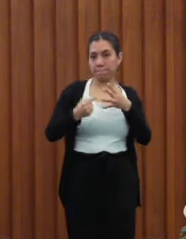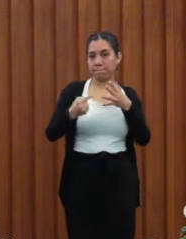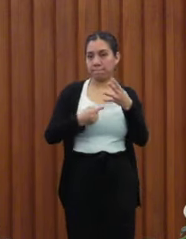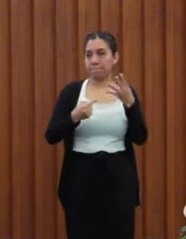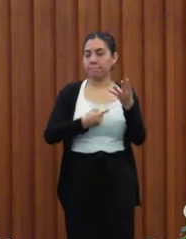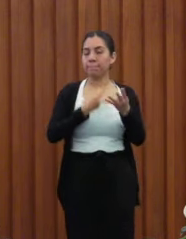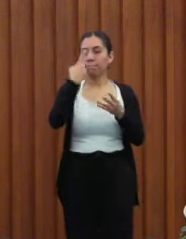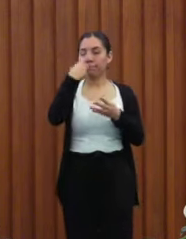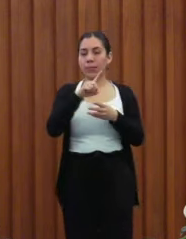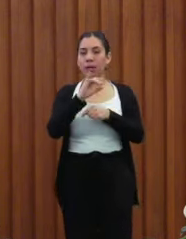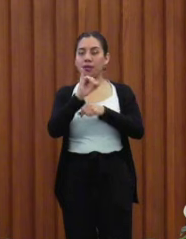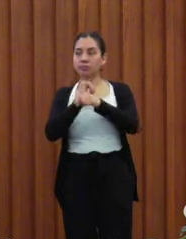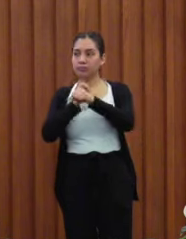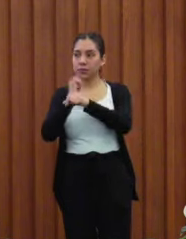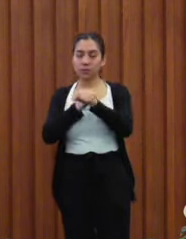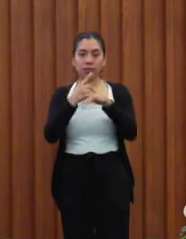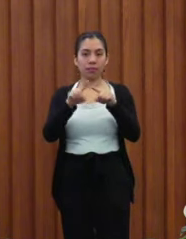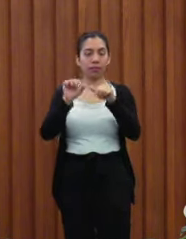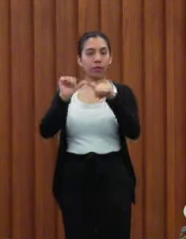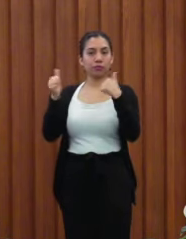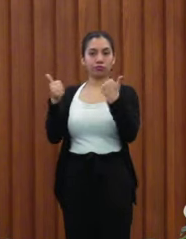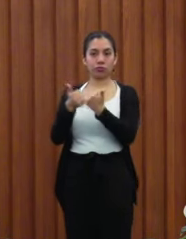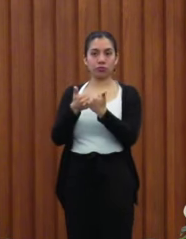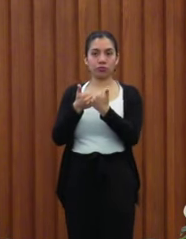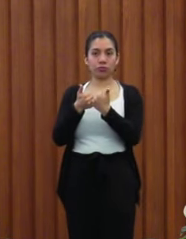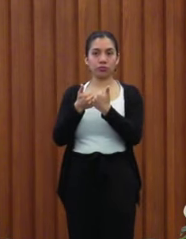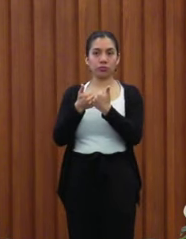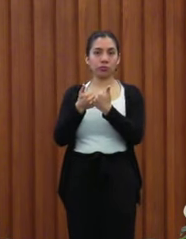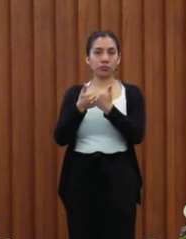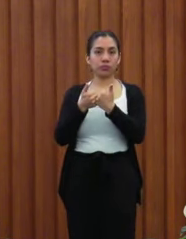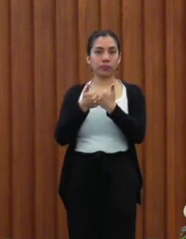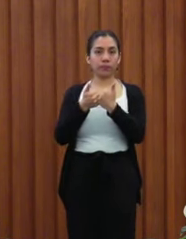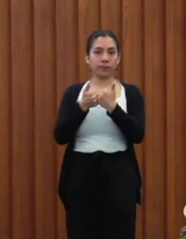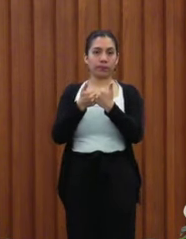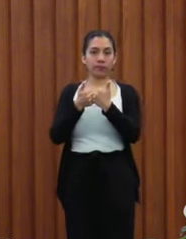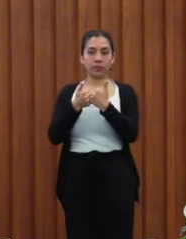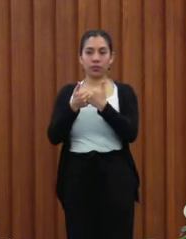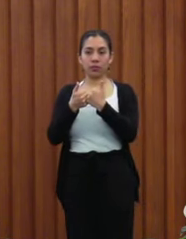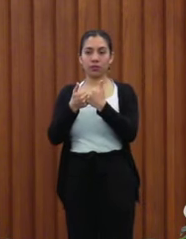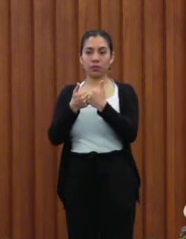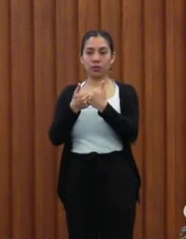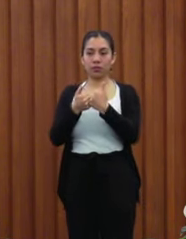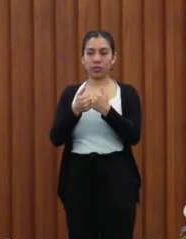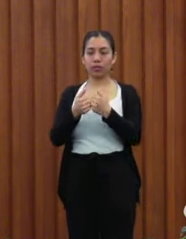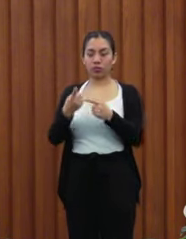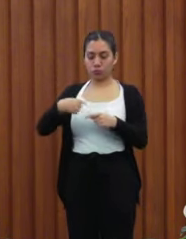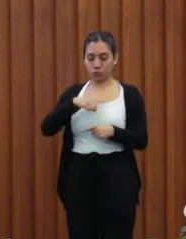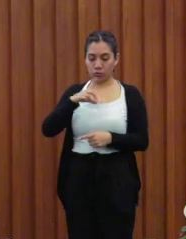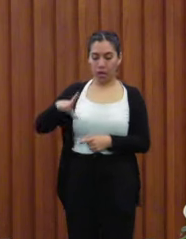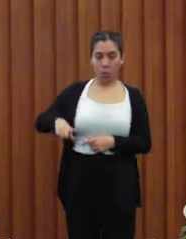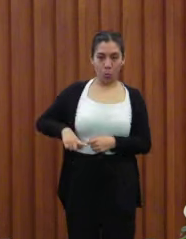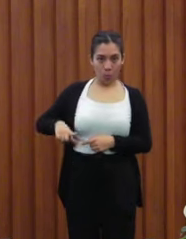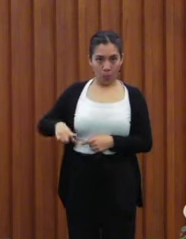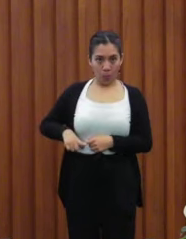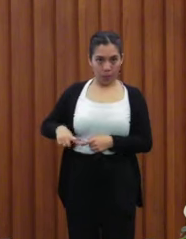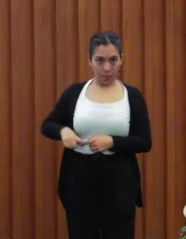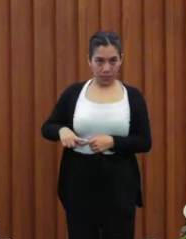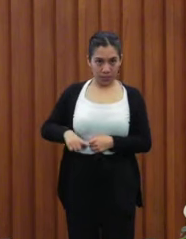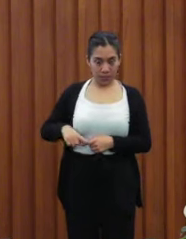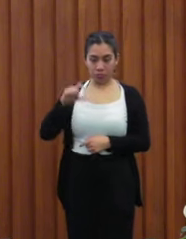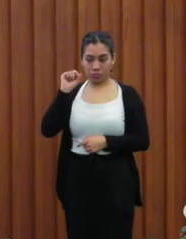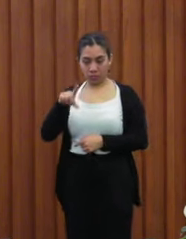de las investigaciones de las organizaciones, en este específico caso de letra S, sino como gobierno, ¿no? Esto apunta a cómo tendrá que